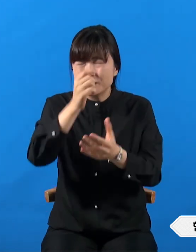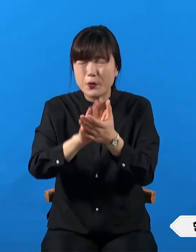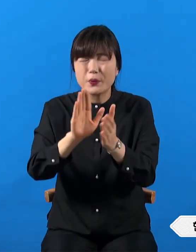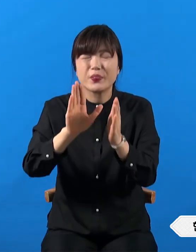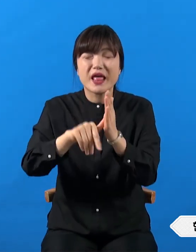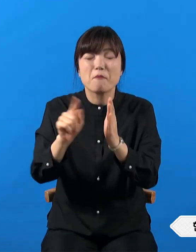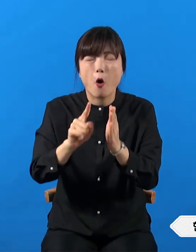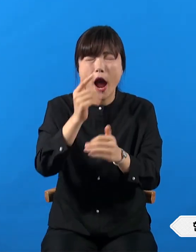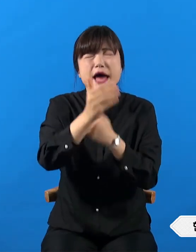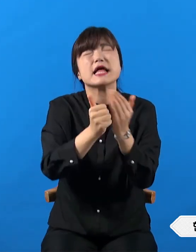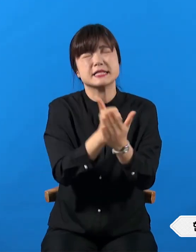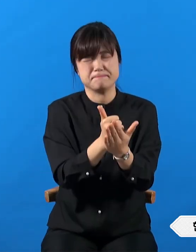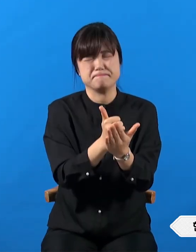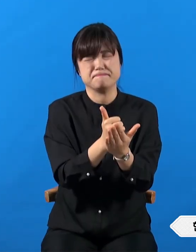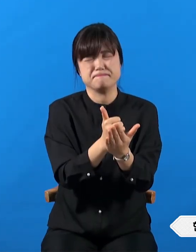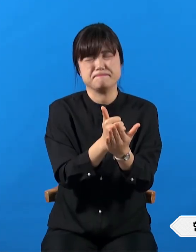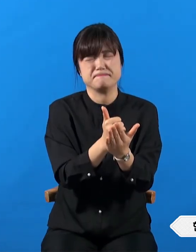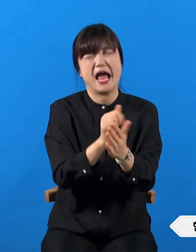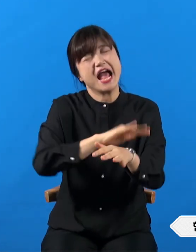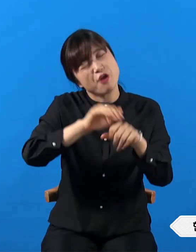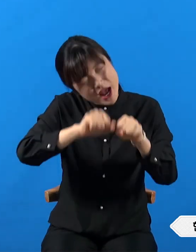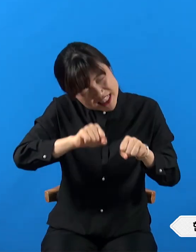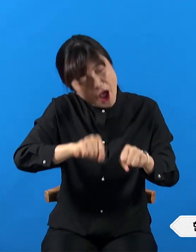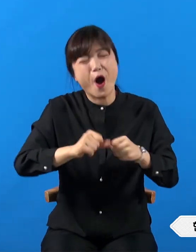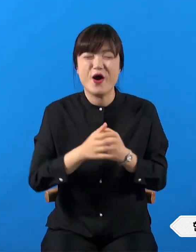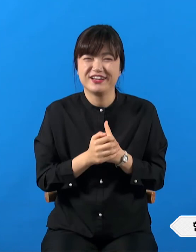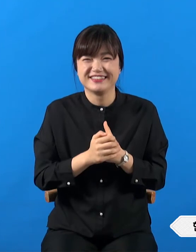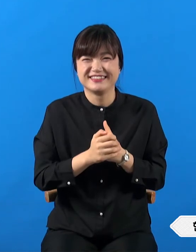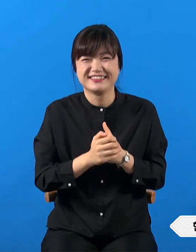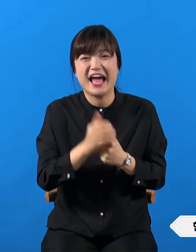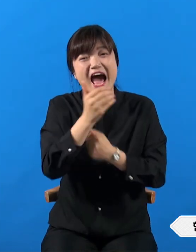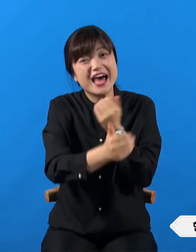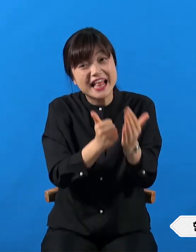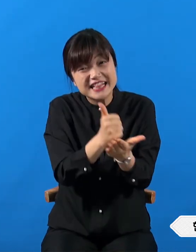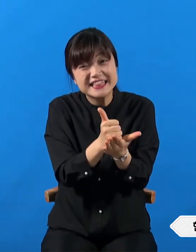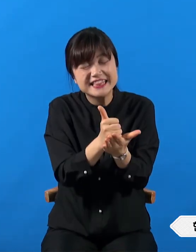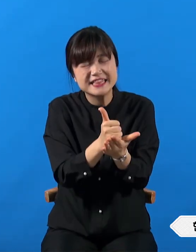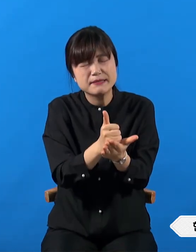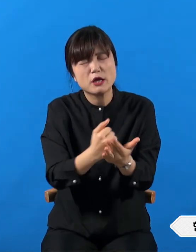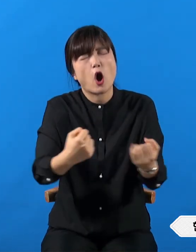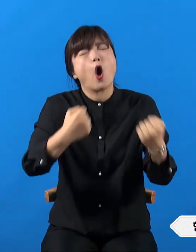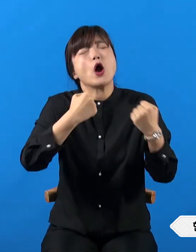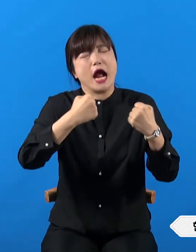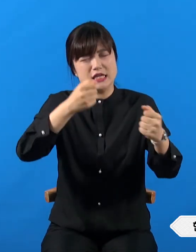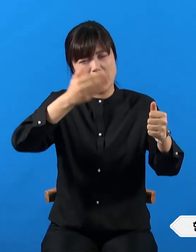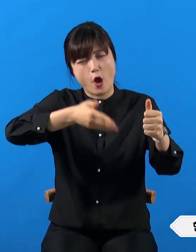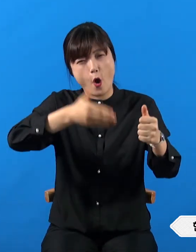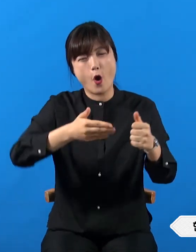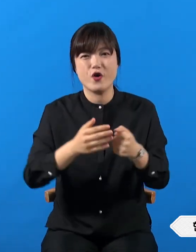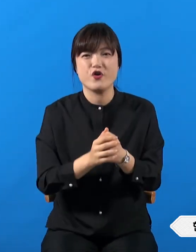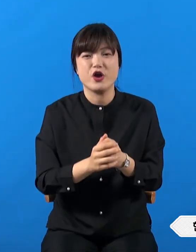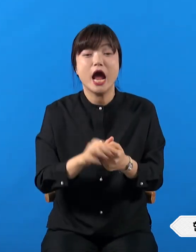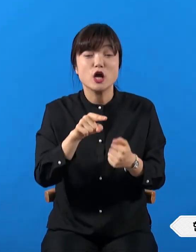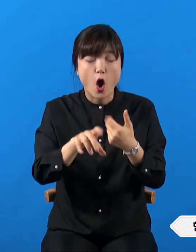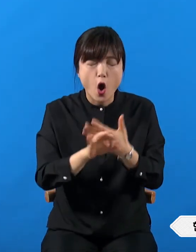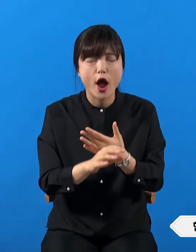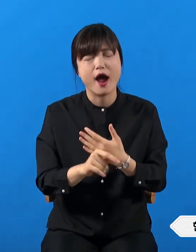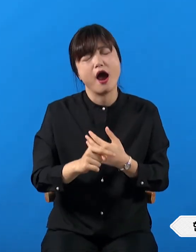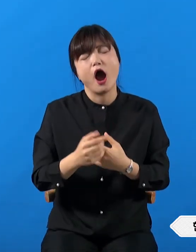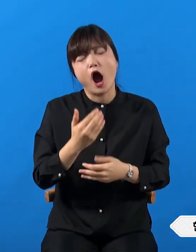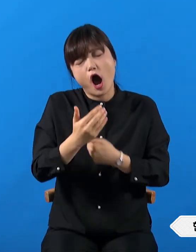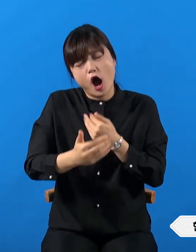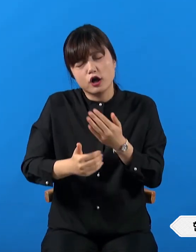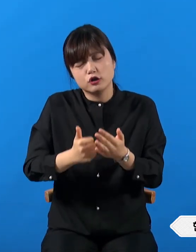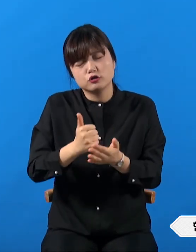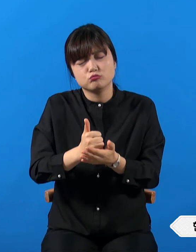기도합니다. 하나님, 안녕하세요? 하나님이 건강하셔야 돼요. 그래야 우리